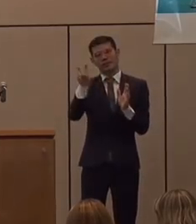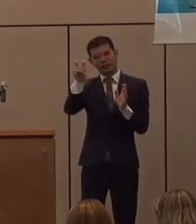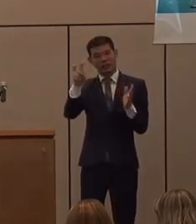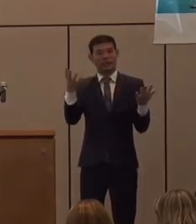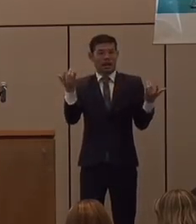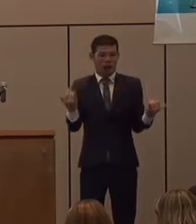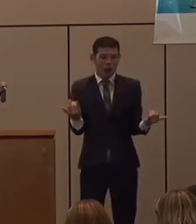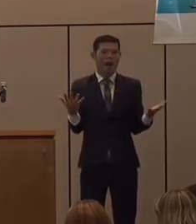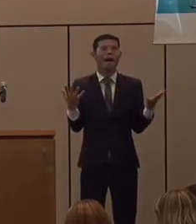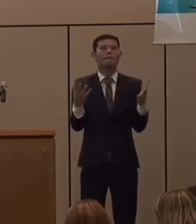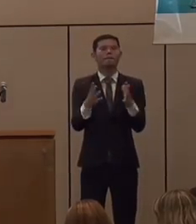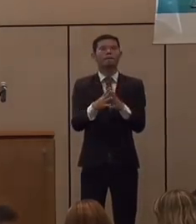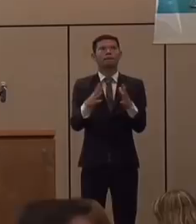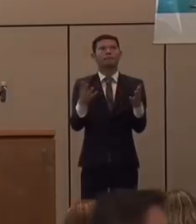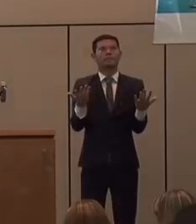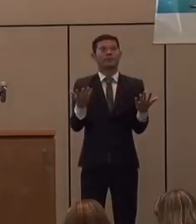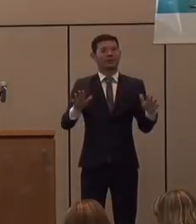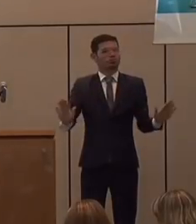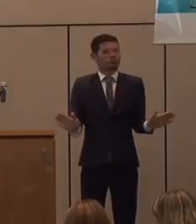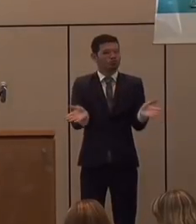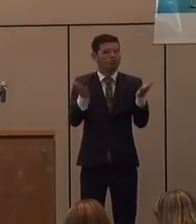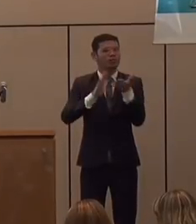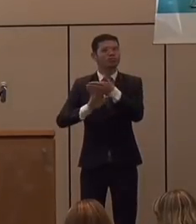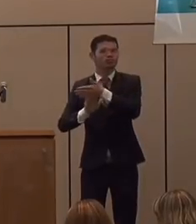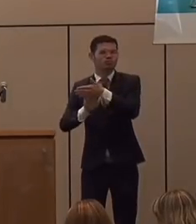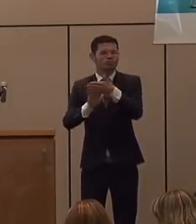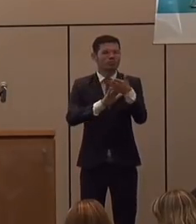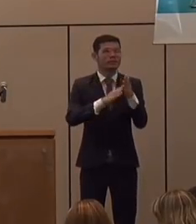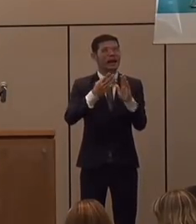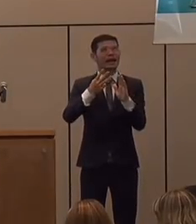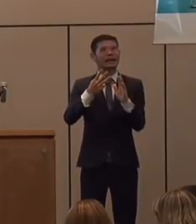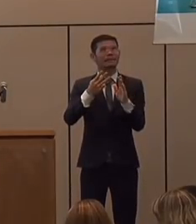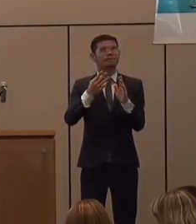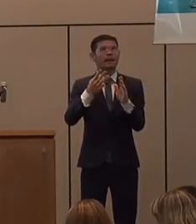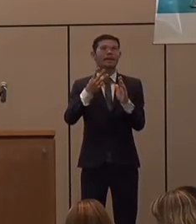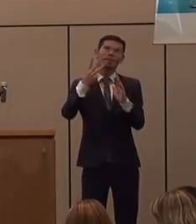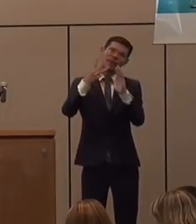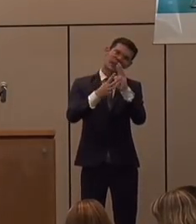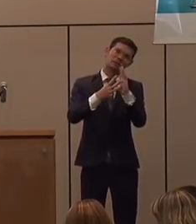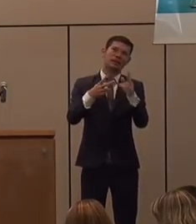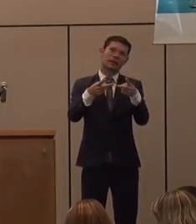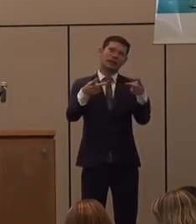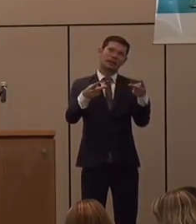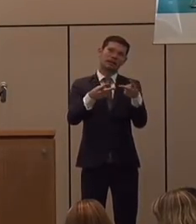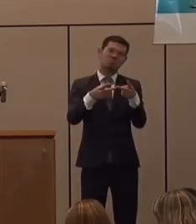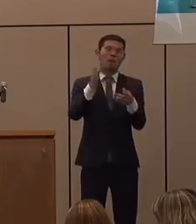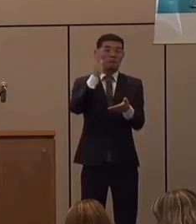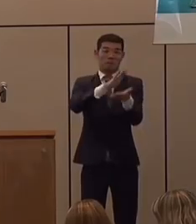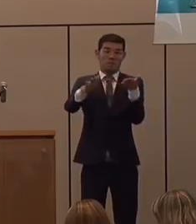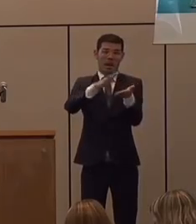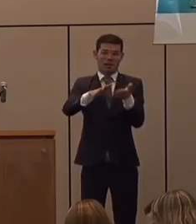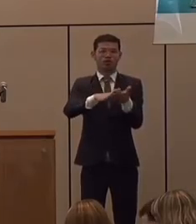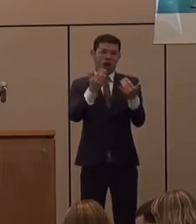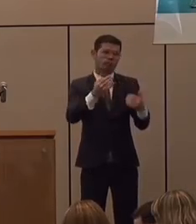se hayan remodelado más de 3000 habitaciones que perdón se hayan construido tres mil y tantas